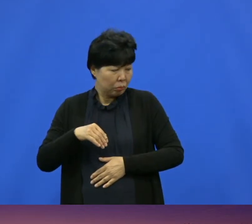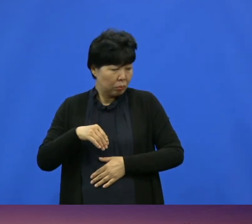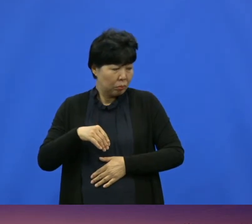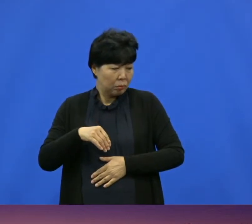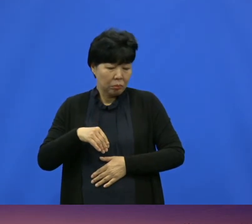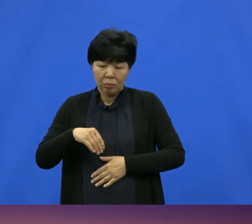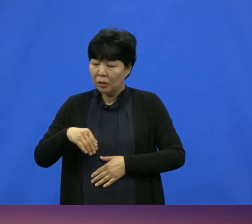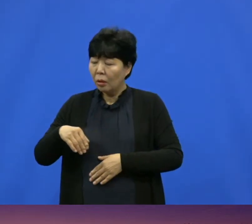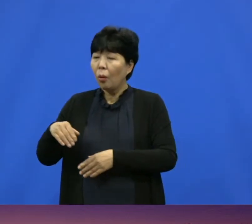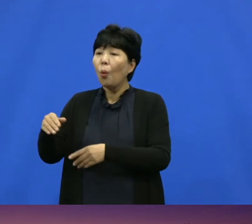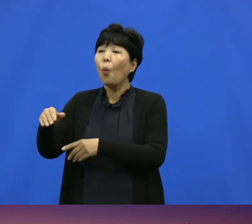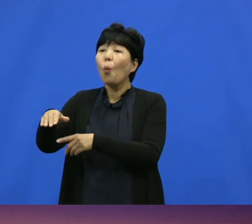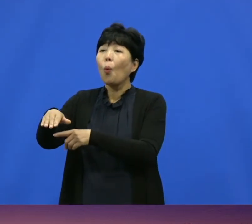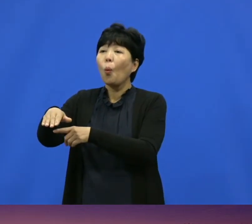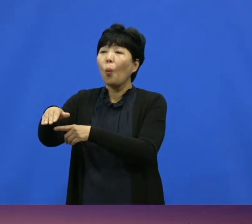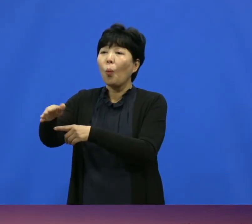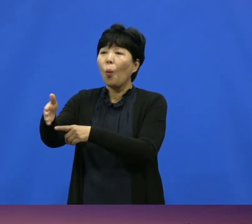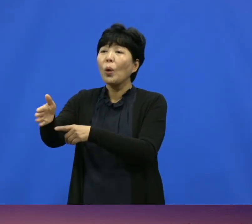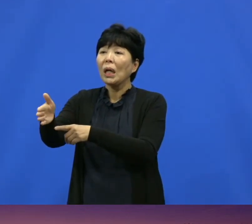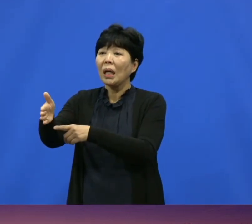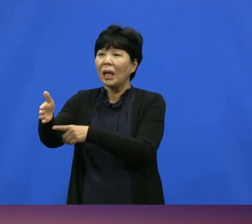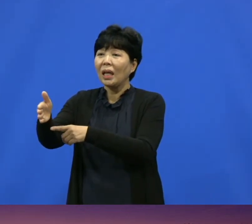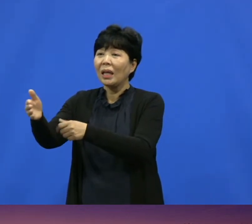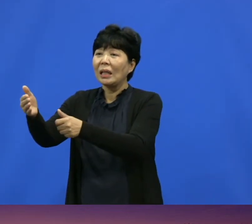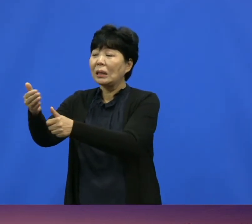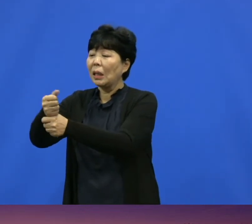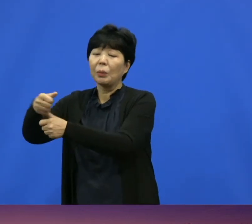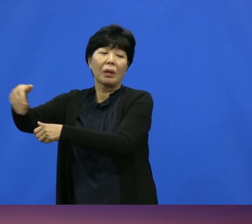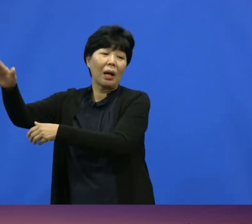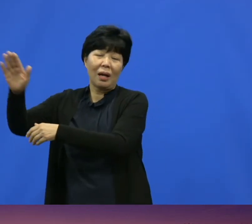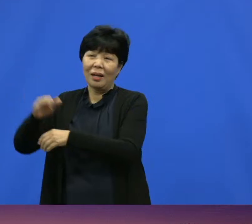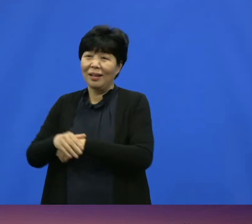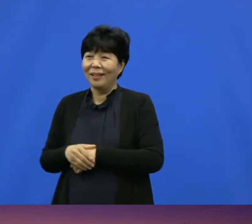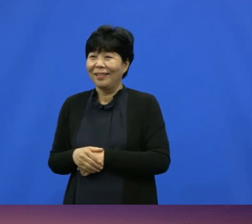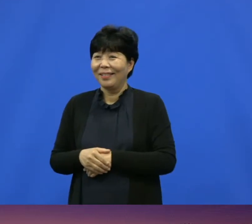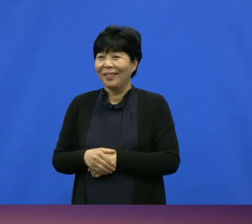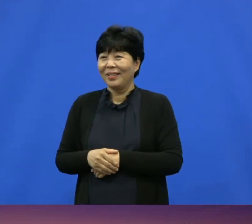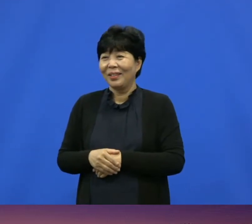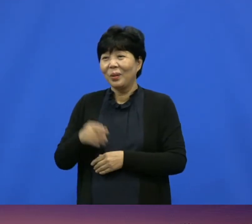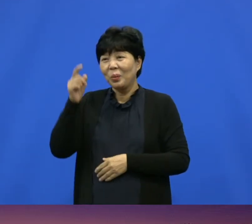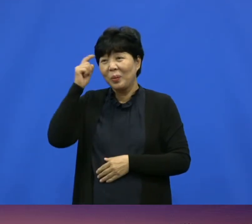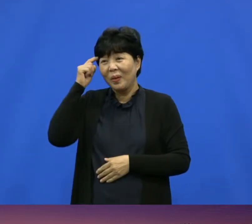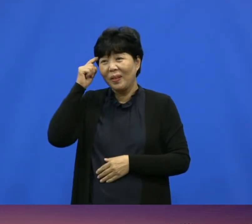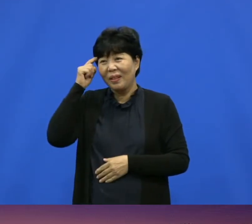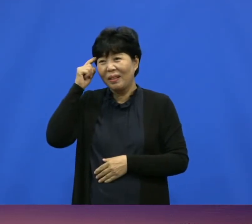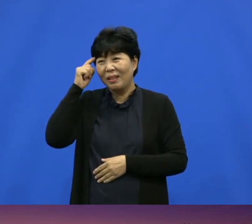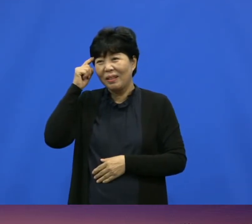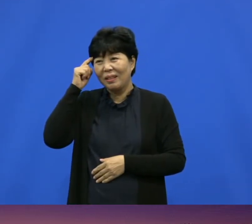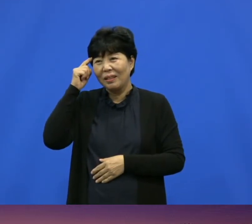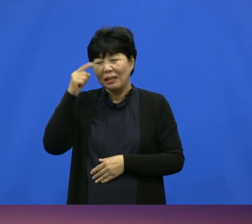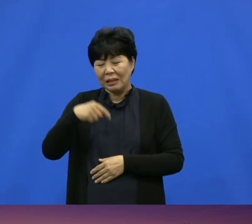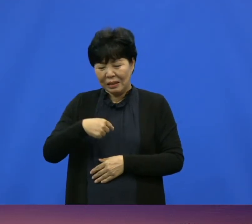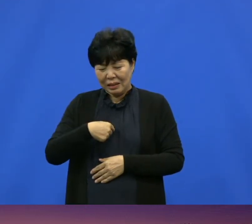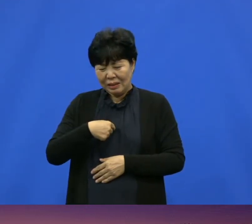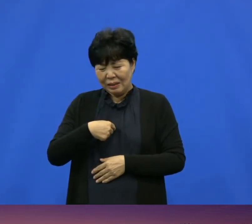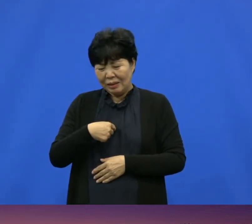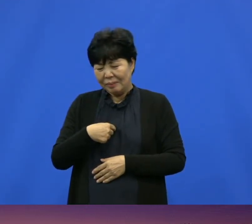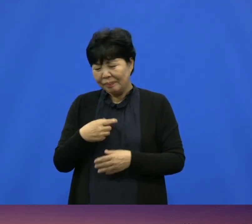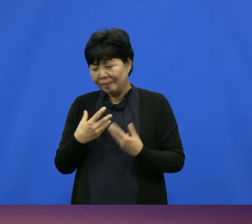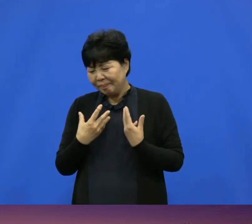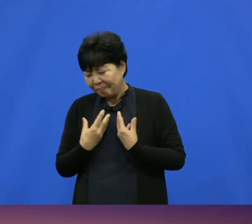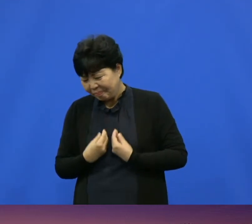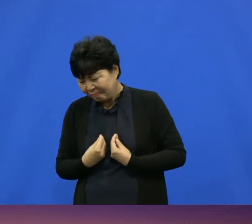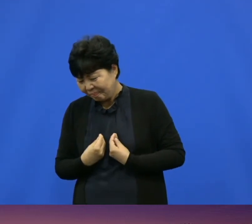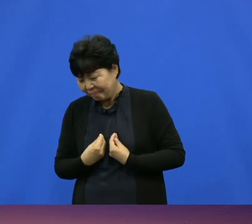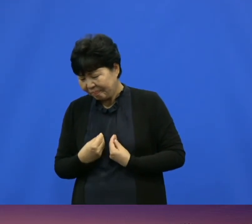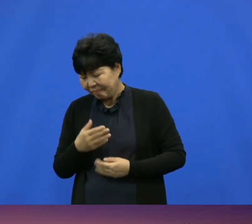빠진 거예요. 패배감 정도가 아니고 자신에 대한 실망감에 완전히 사로잡혀 있어. 나는 이제